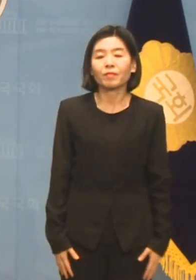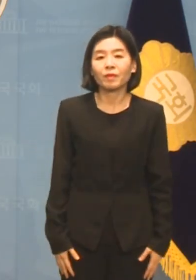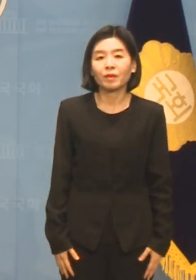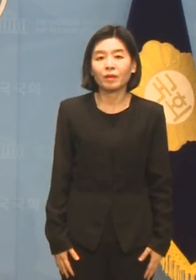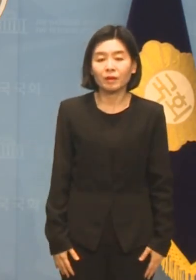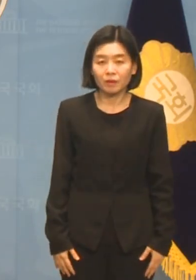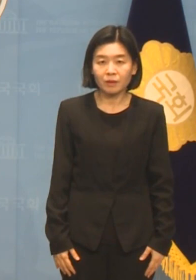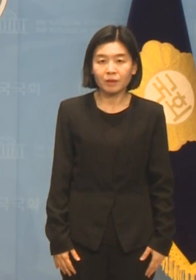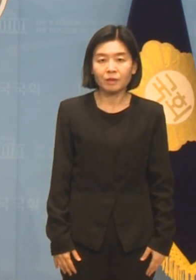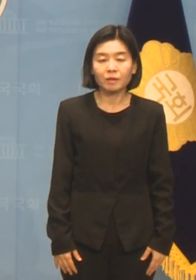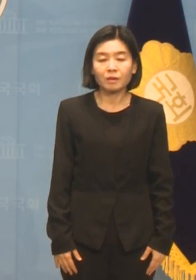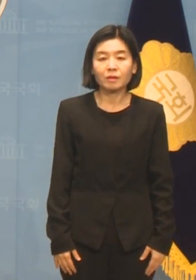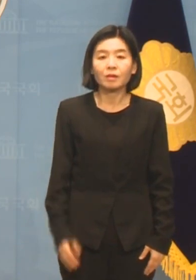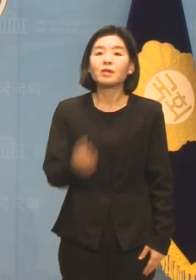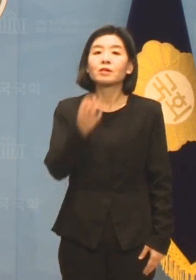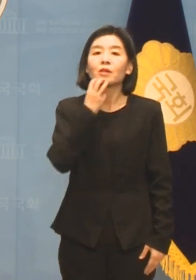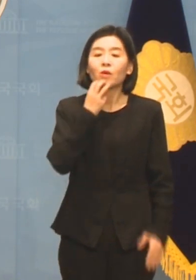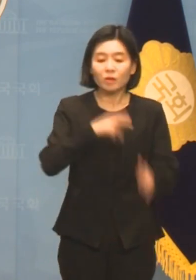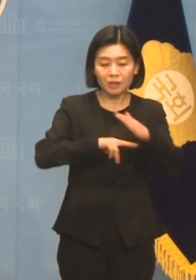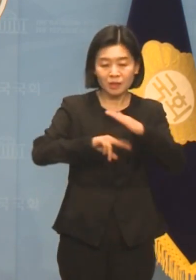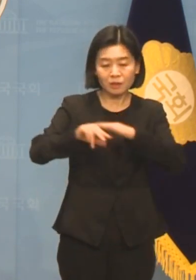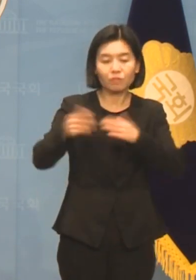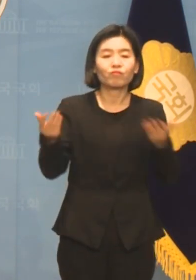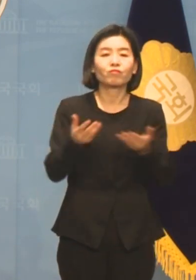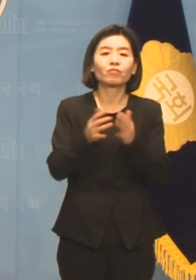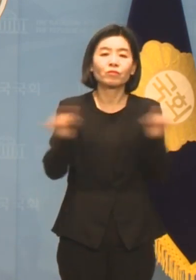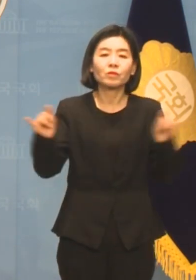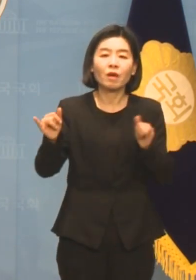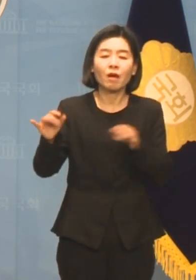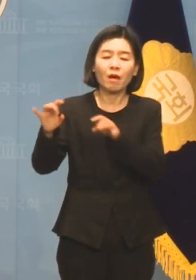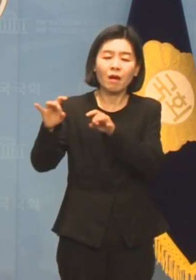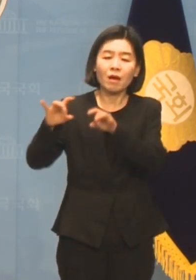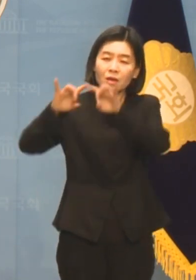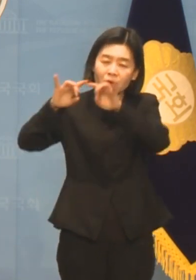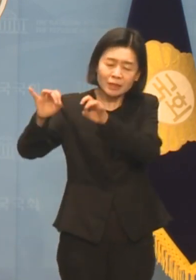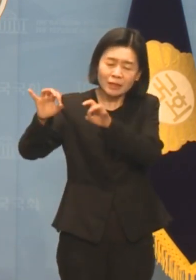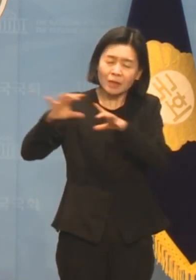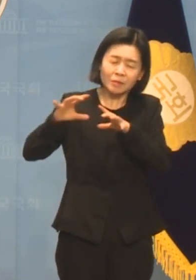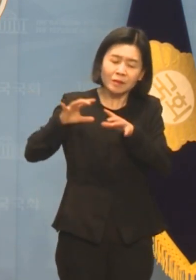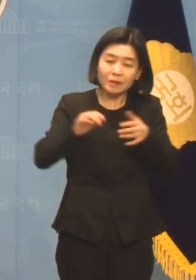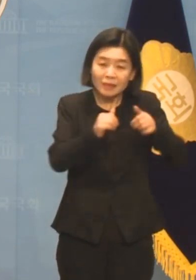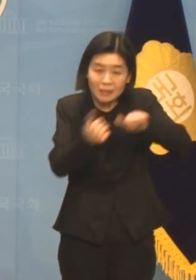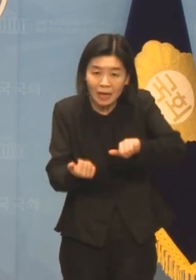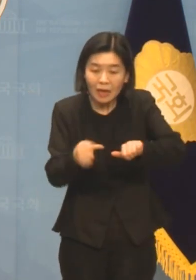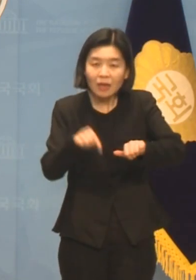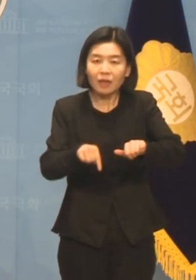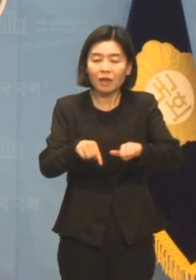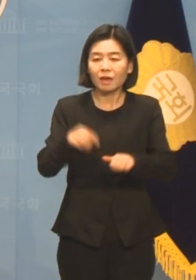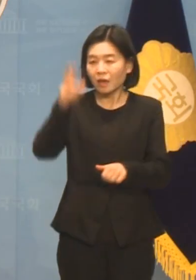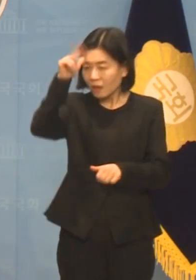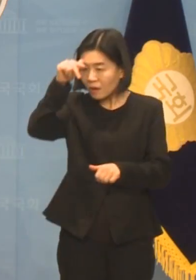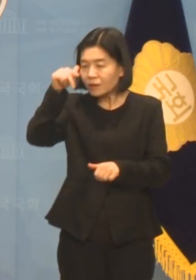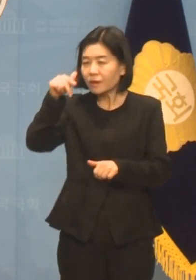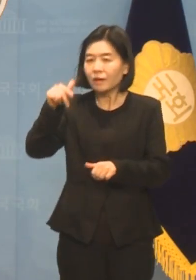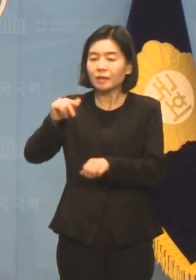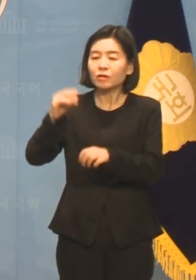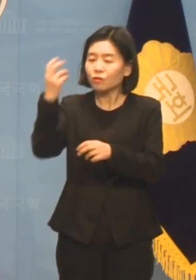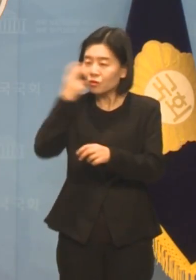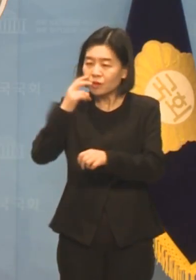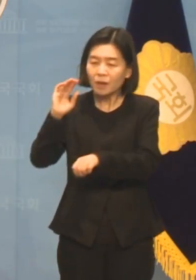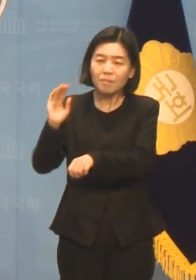드리겠습니다. 서울 지하철 노동자 감전사에 대한 경찰의 꼬리 자르기 수사 종결을